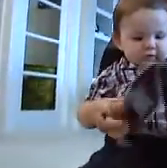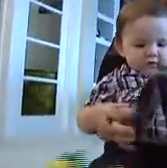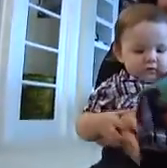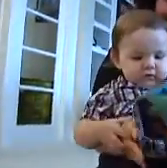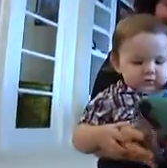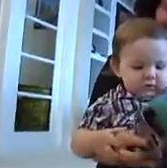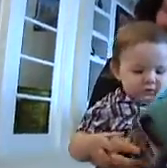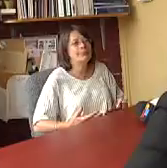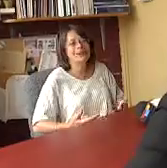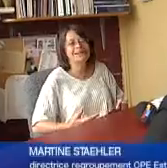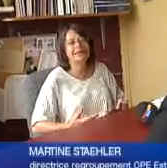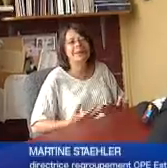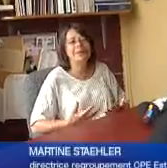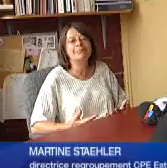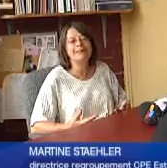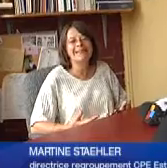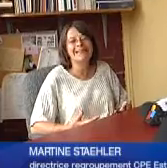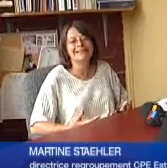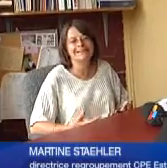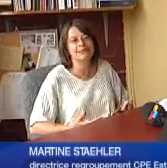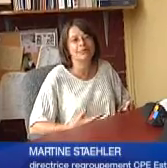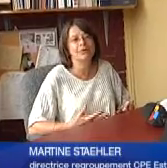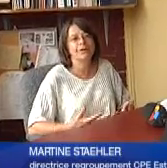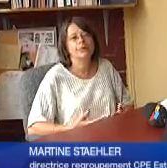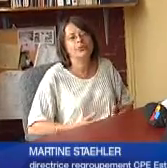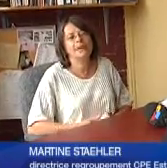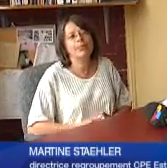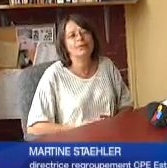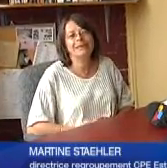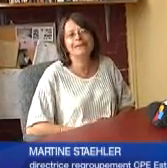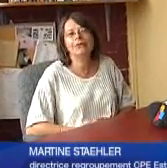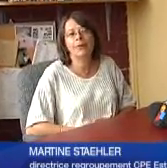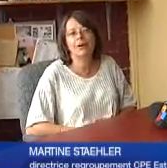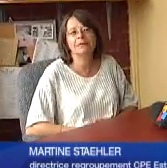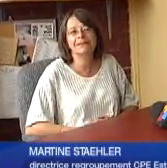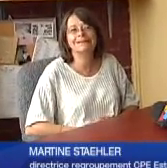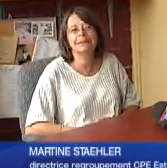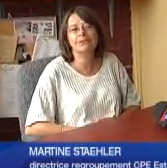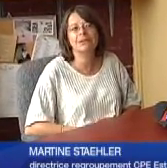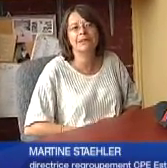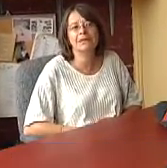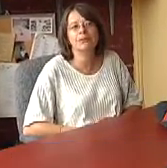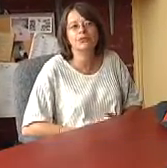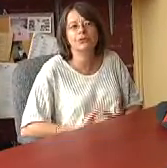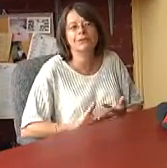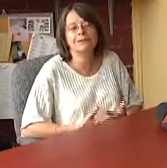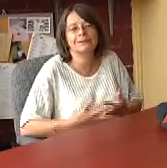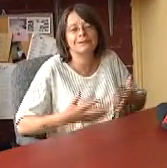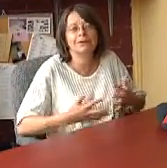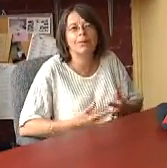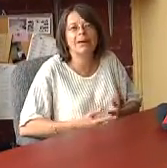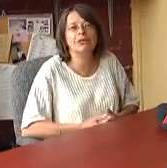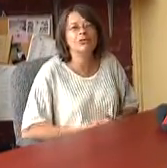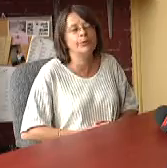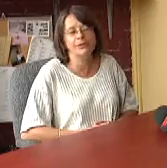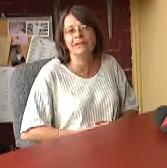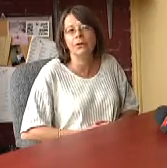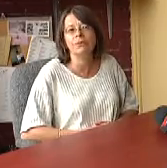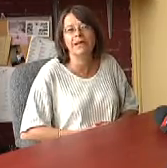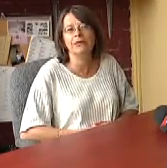3 000 noms. Pour l'instant, on n'a pas de mécanisme pour répondre à des demandes exceptionnelles comme ça. Si c'est dommage, peut-être qu'on est